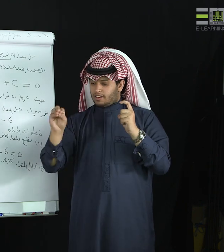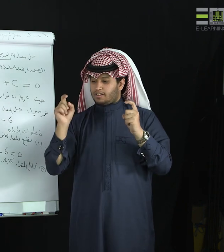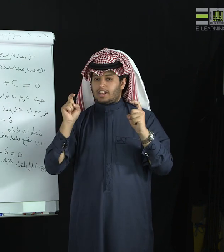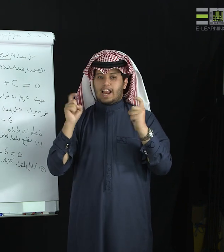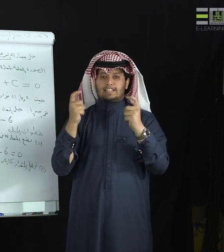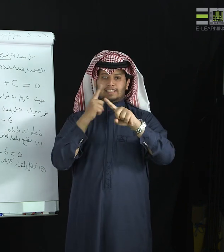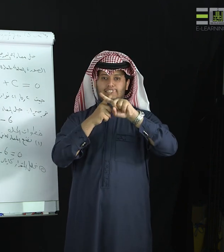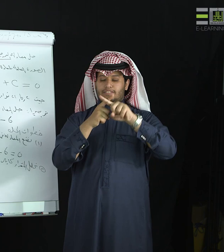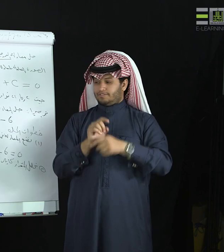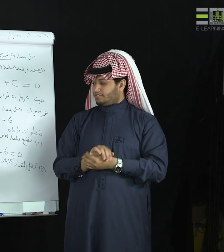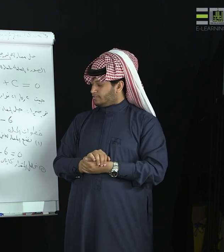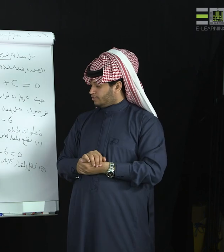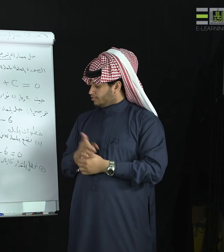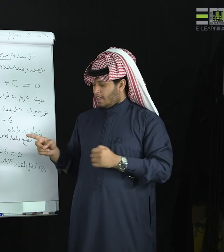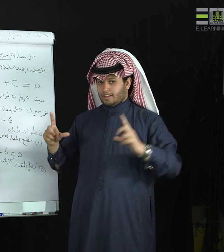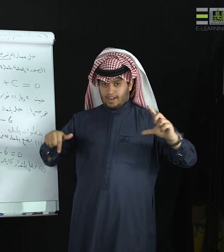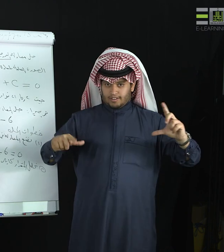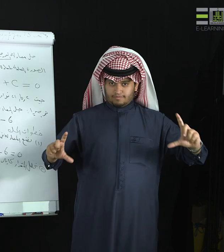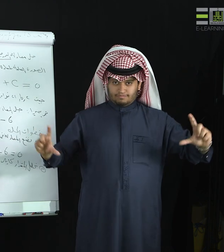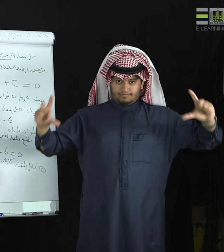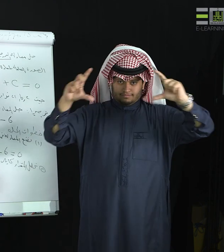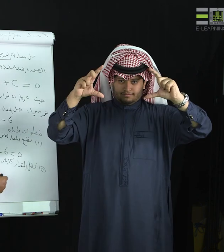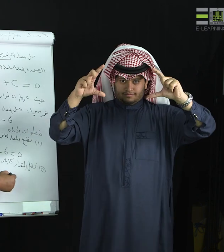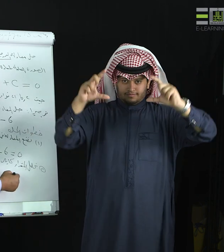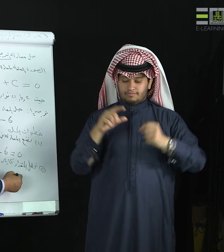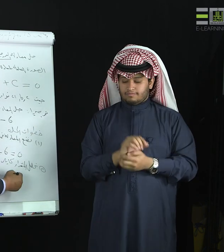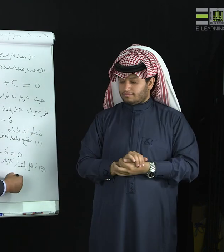طيب، هنفتح هنا قوسين